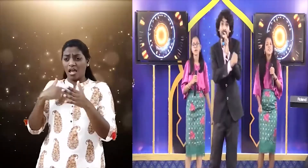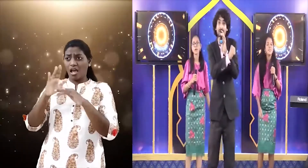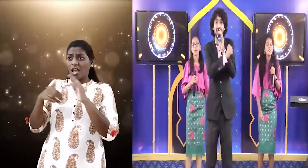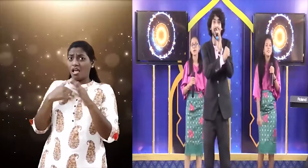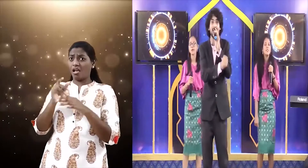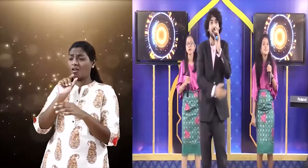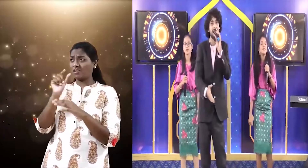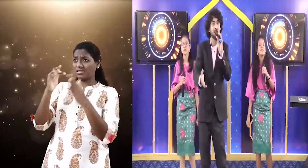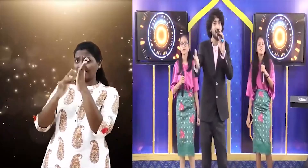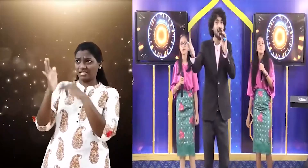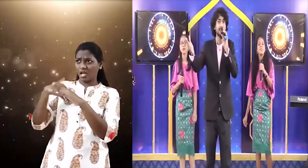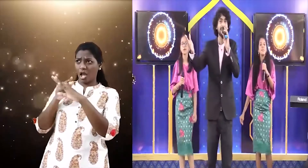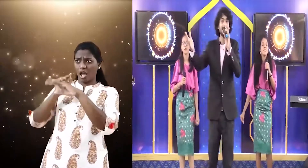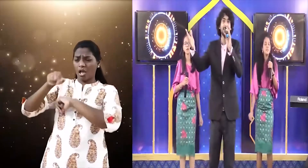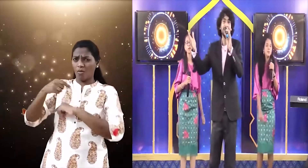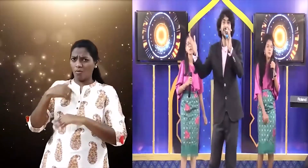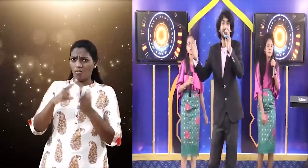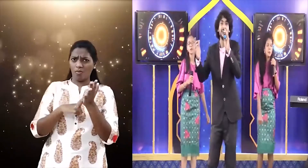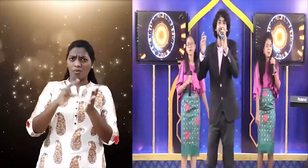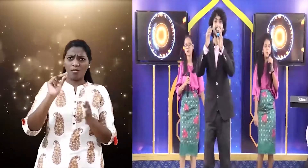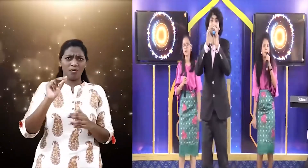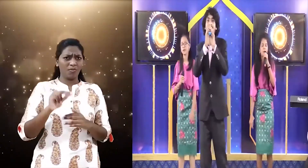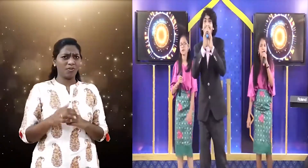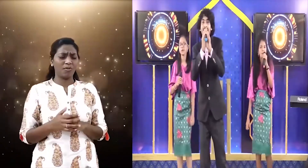है। मसीह के खिलाफ आना